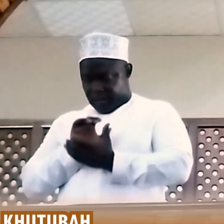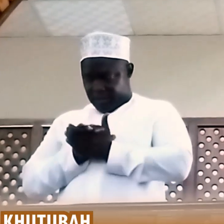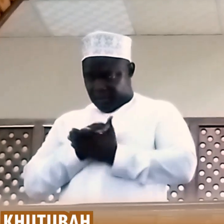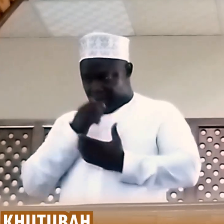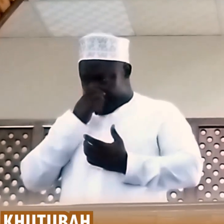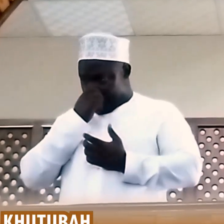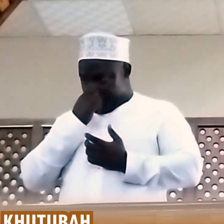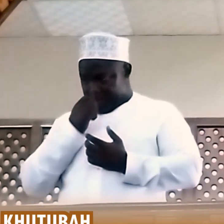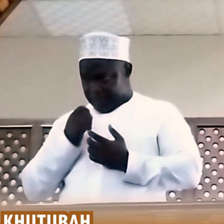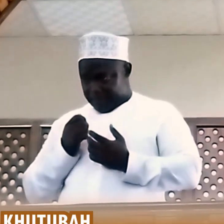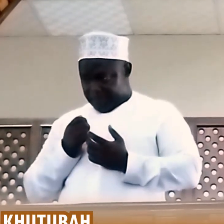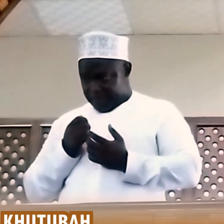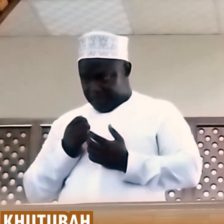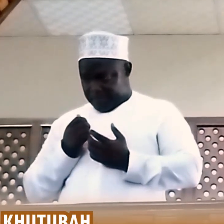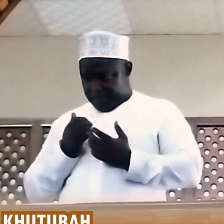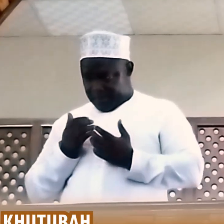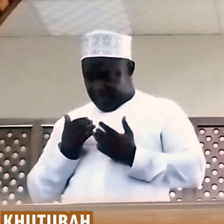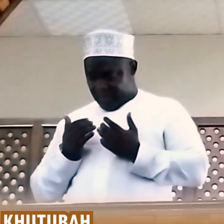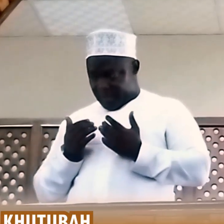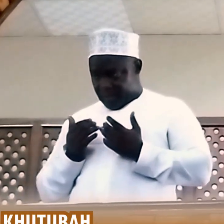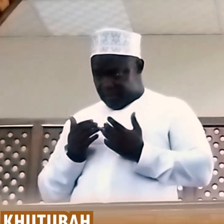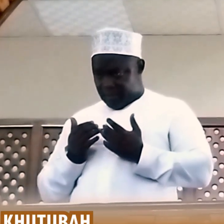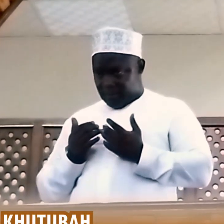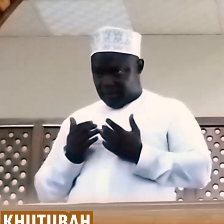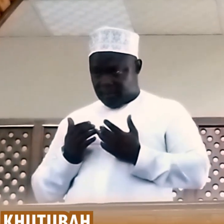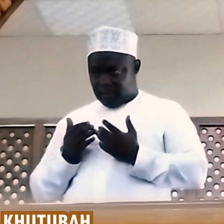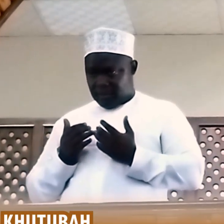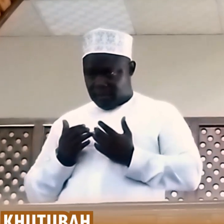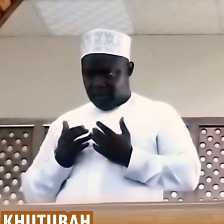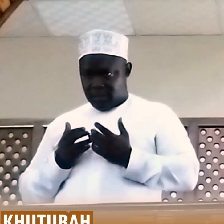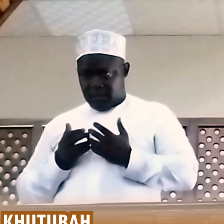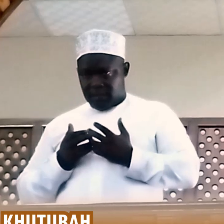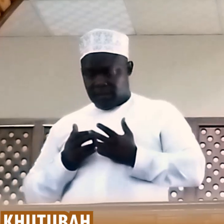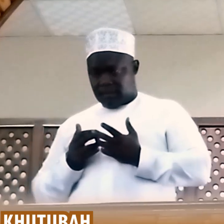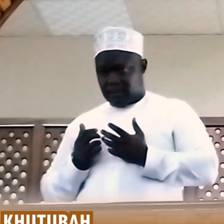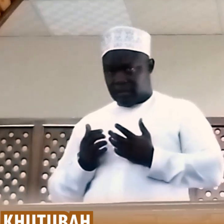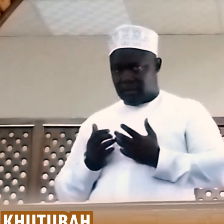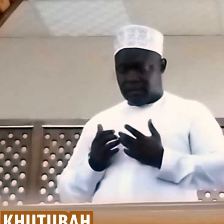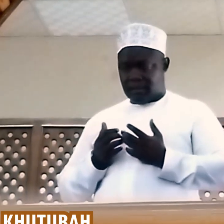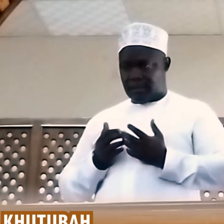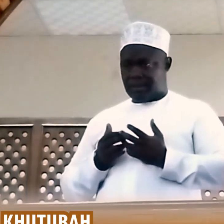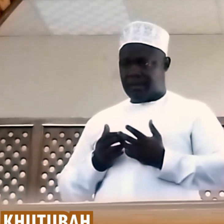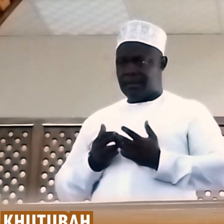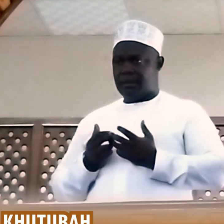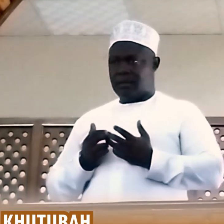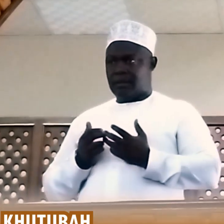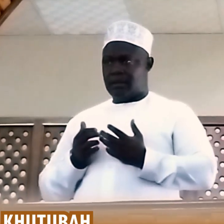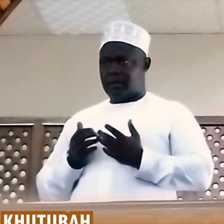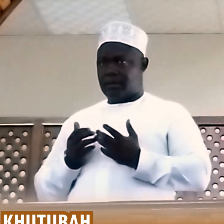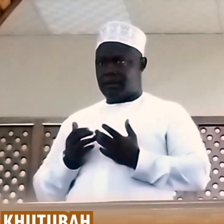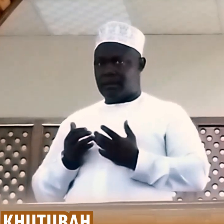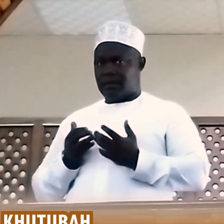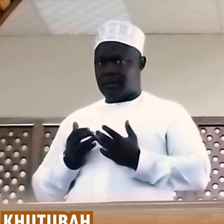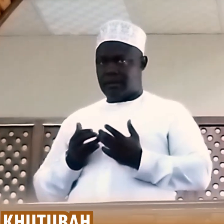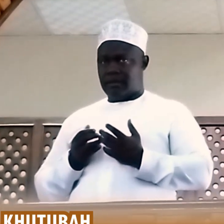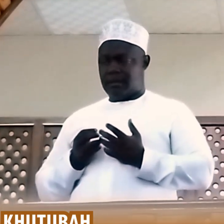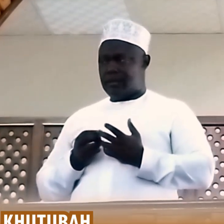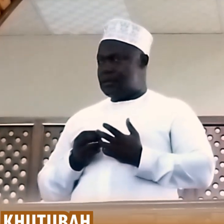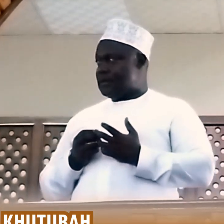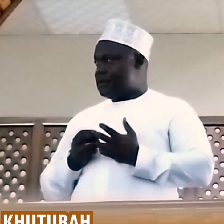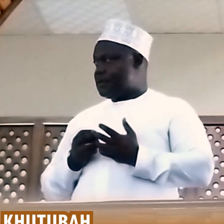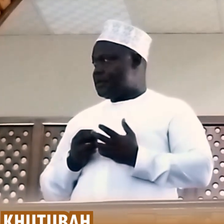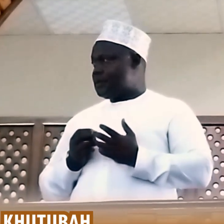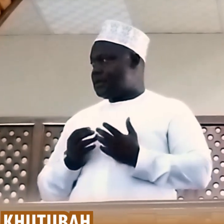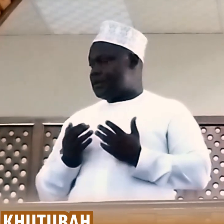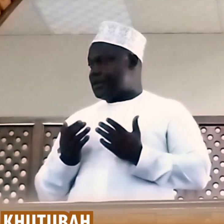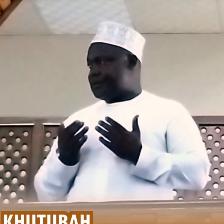شفيت ولا ميتا إلا رحمت ولا حاجة من حوائج الدنيا والآخرة هي لك رضا ولنا فيها صلاحا